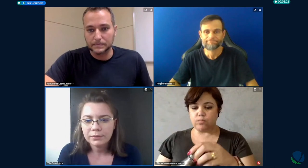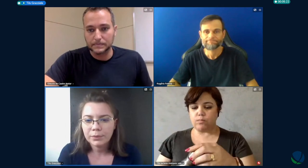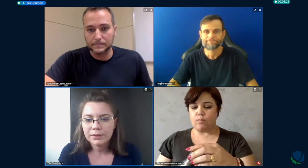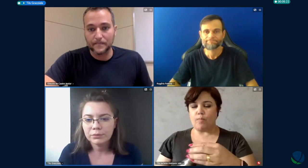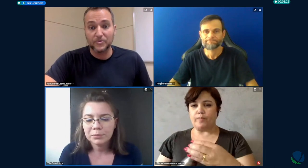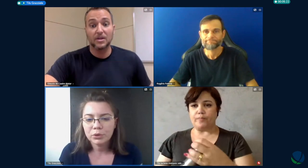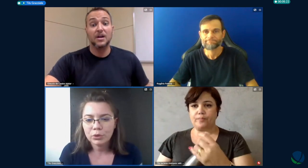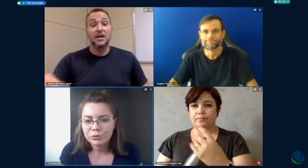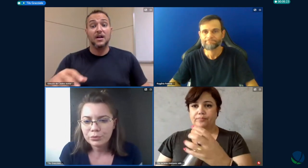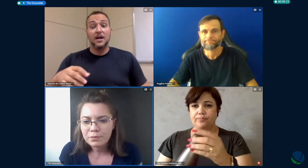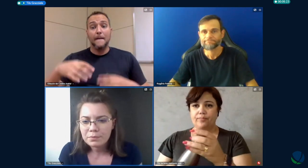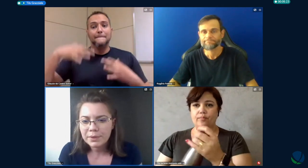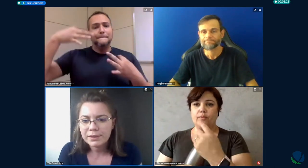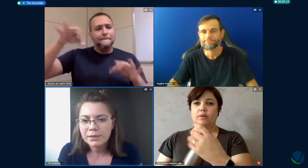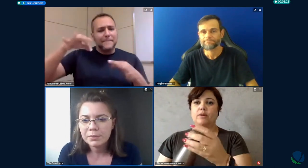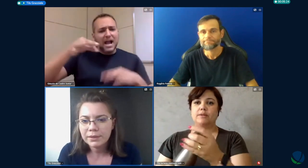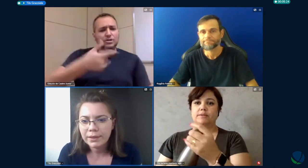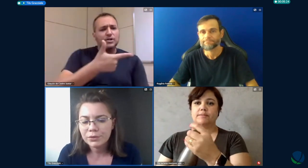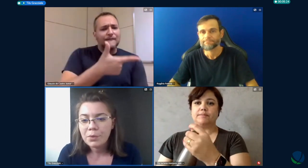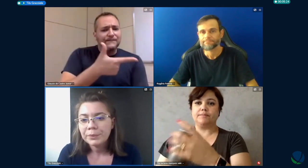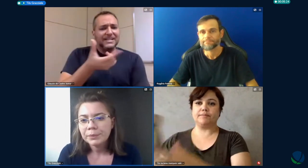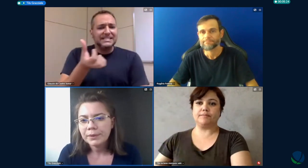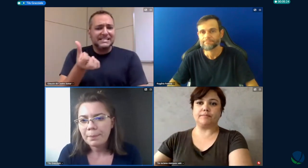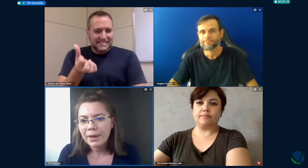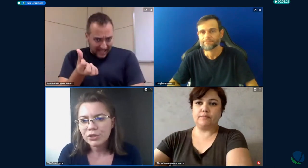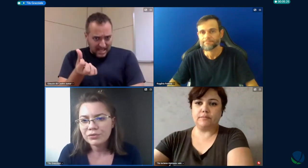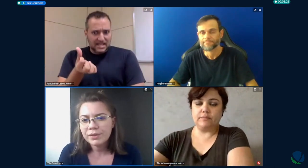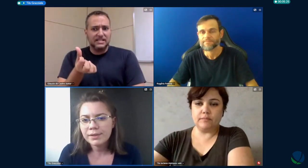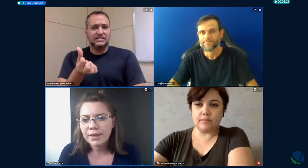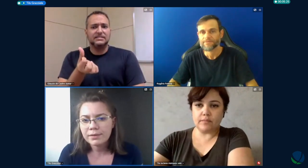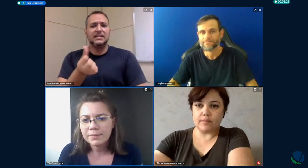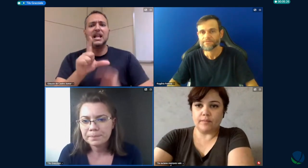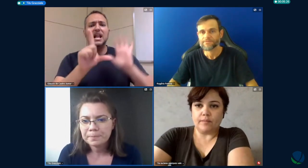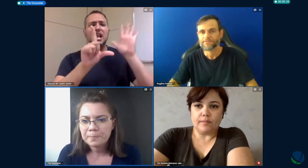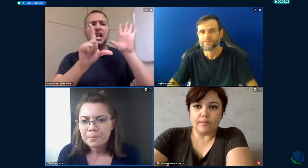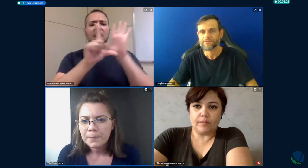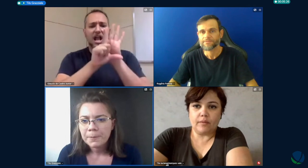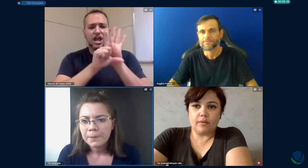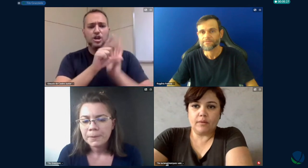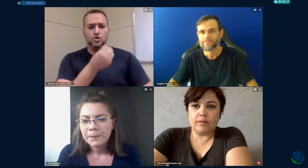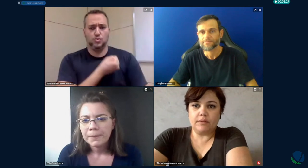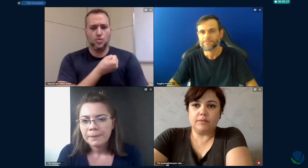mesmo, um padrão terminológico para acessibilidade. Na página 26,